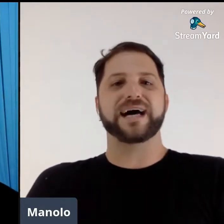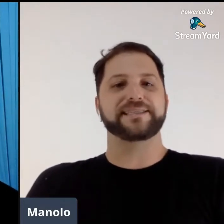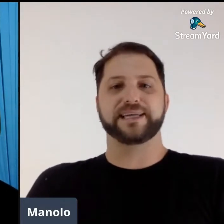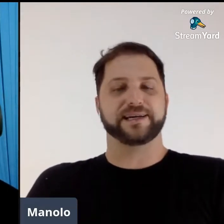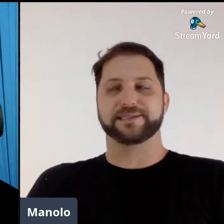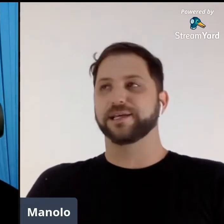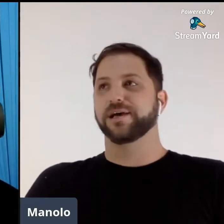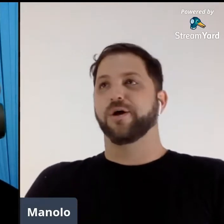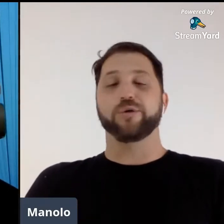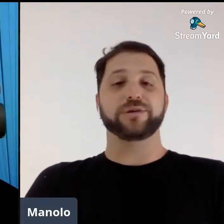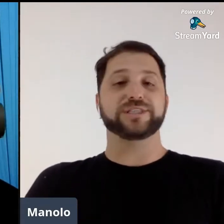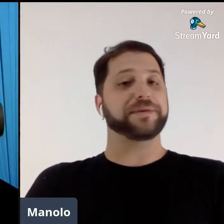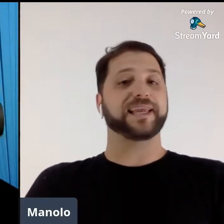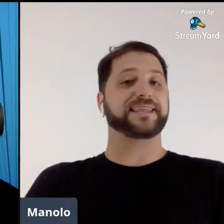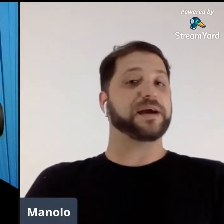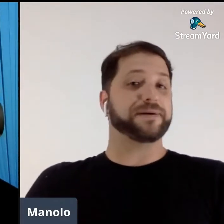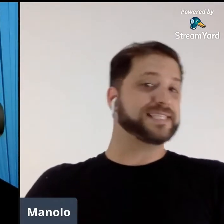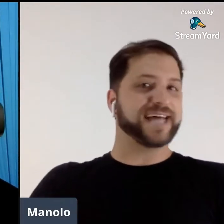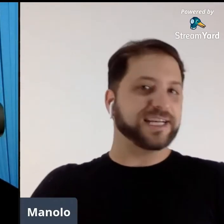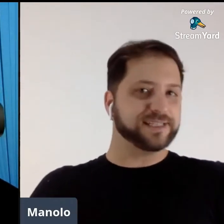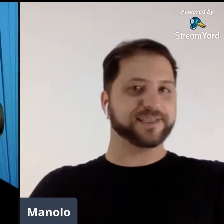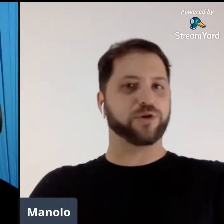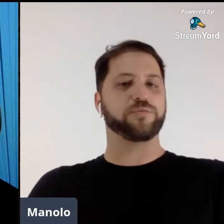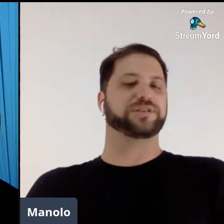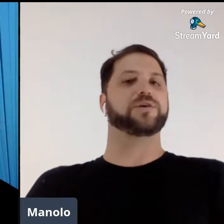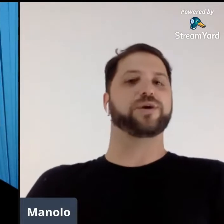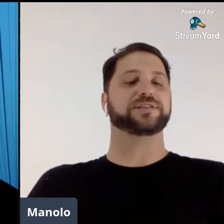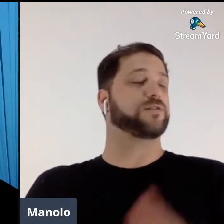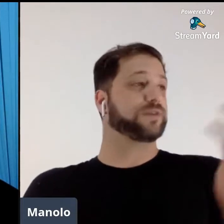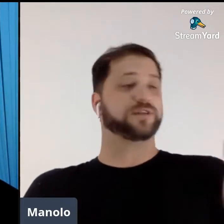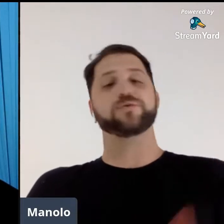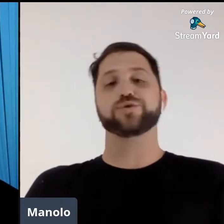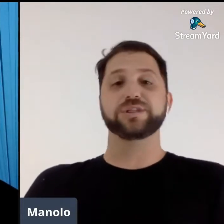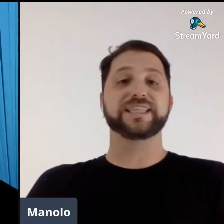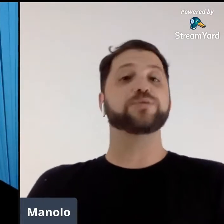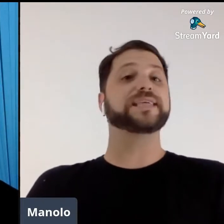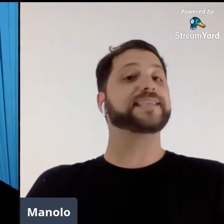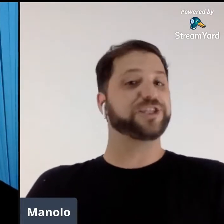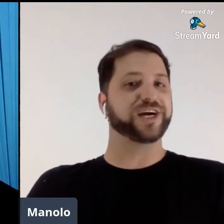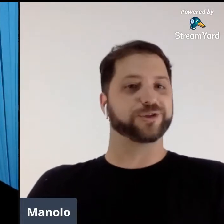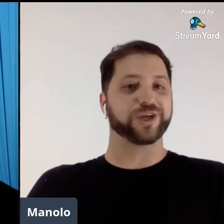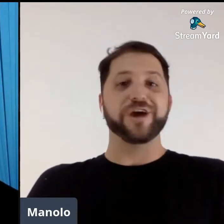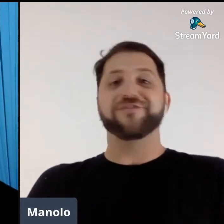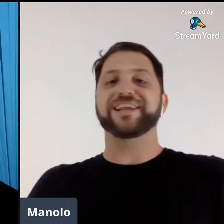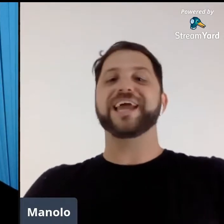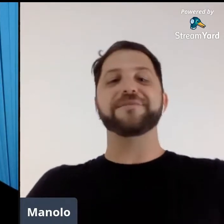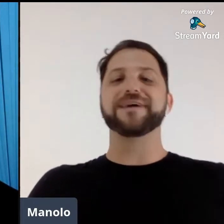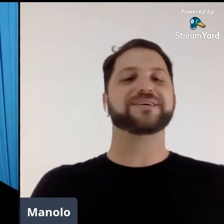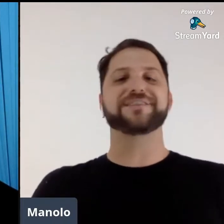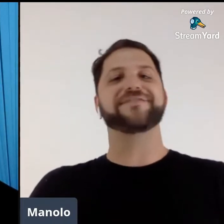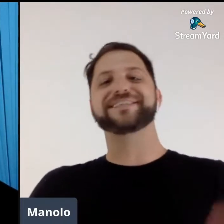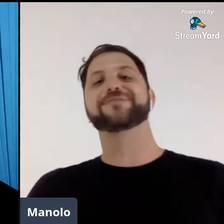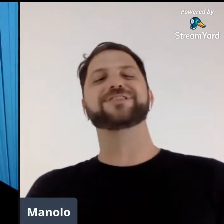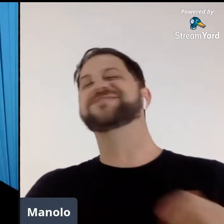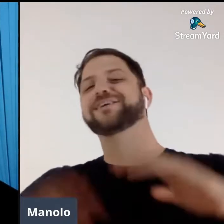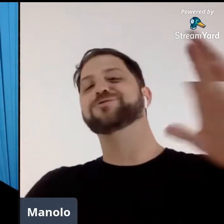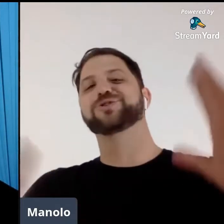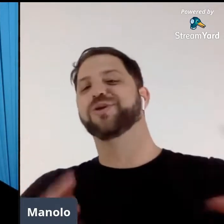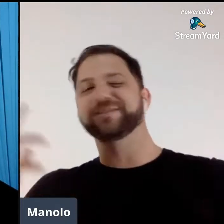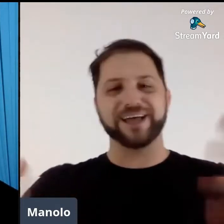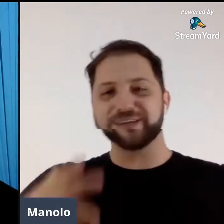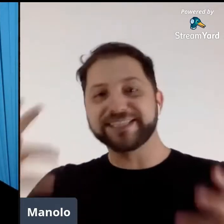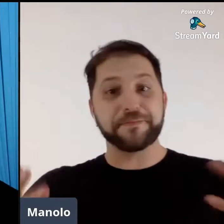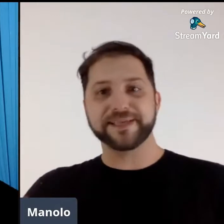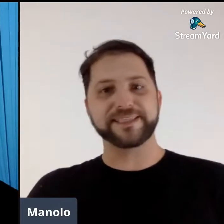coisas básicas, ou não sabe que ela tem capacidade de ser alguma outra coisa. Eu estava conversando com o sobrinho, tá com 17 anos. Falei: e aí, mano, o que você vai fazer quando